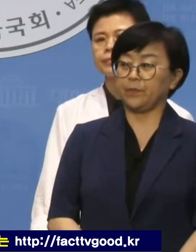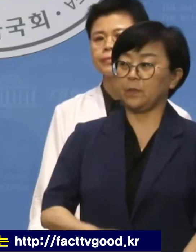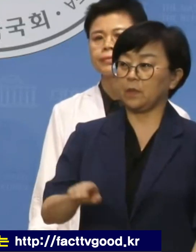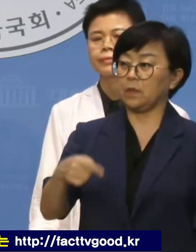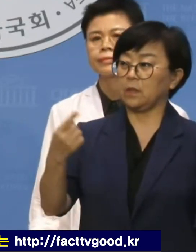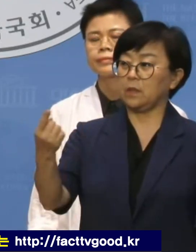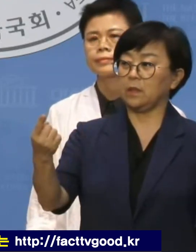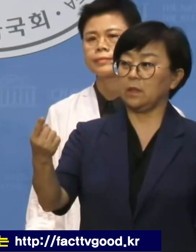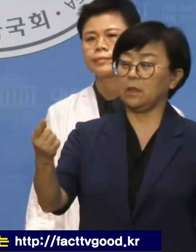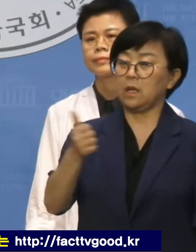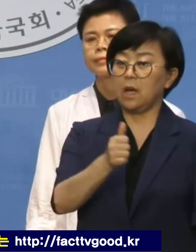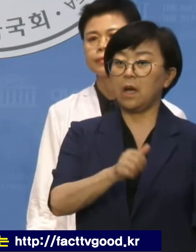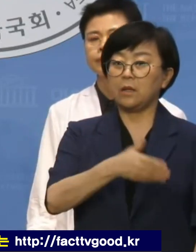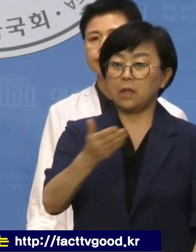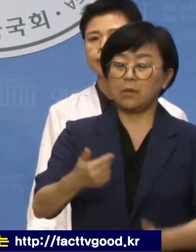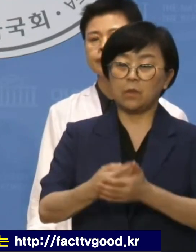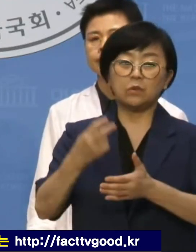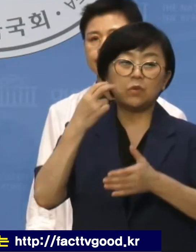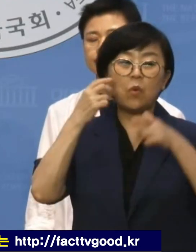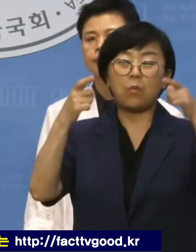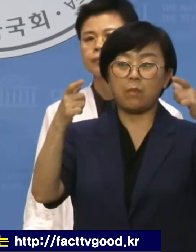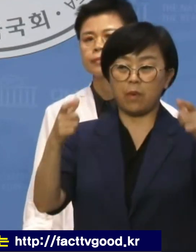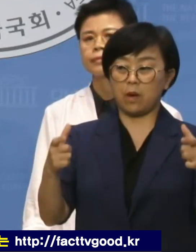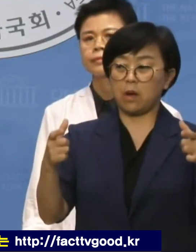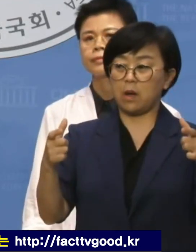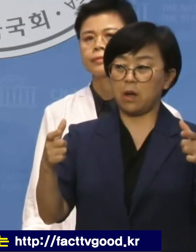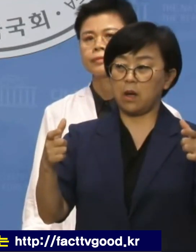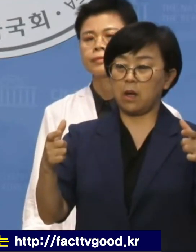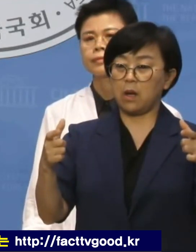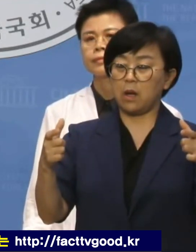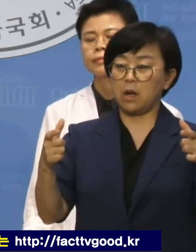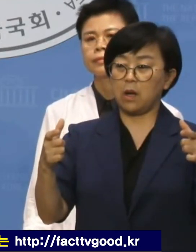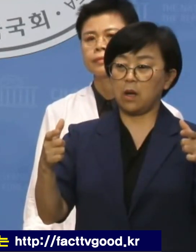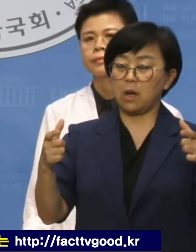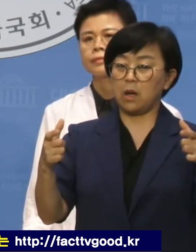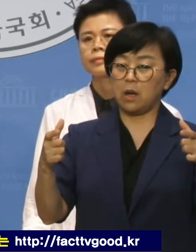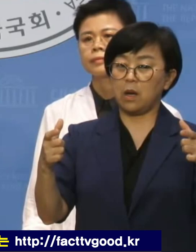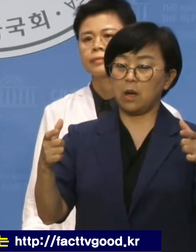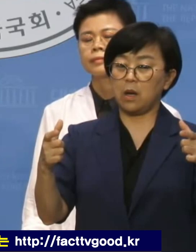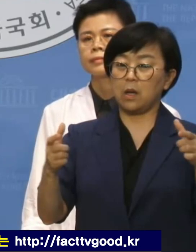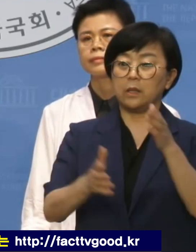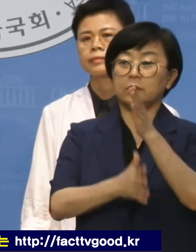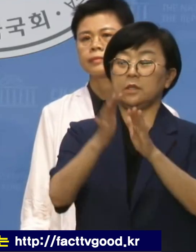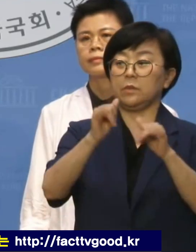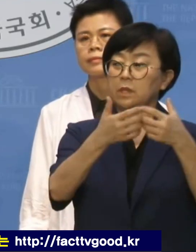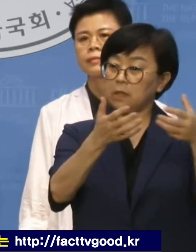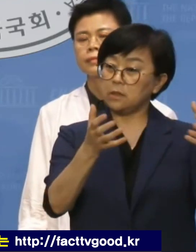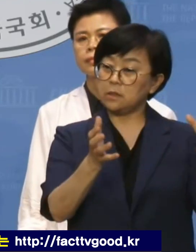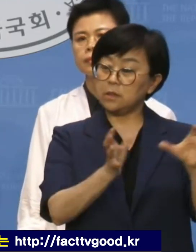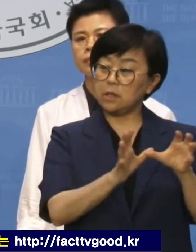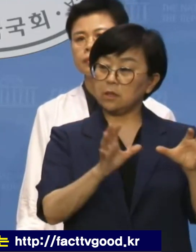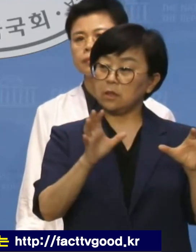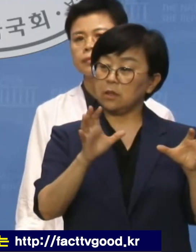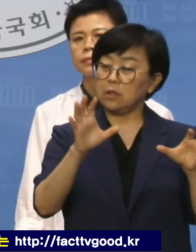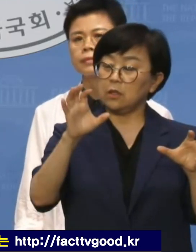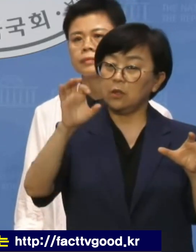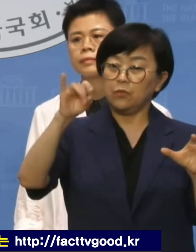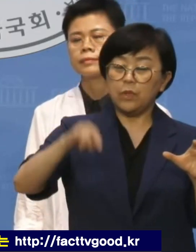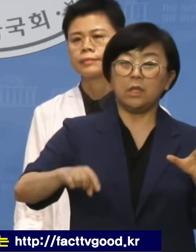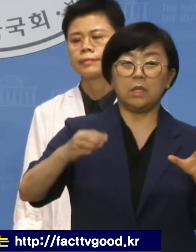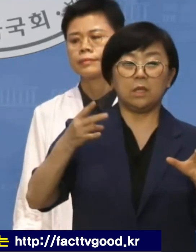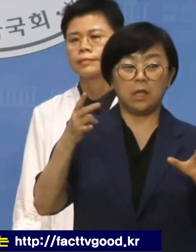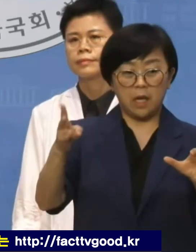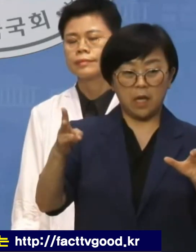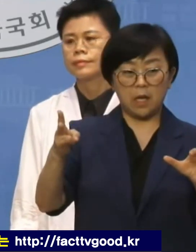이어서 하남 송파권의 유래 깊은 시민단체 유래시민연대